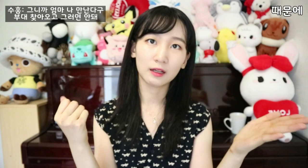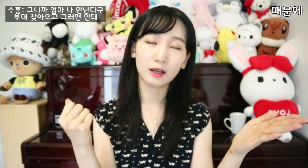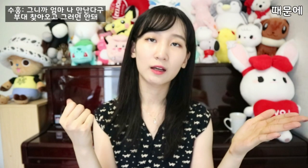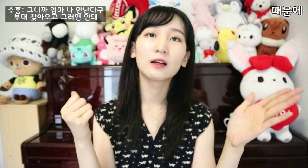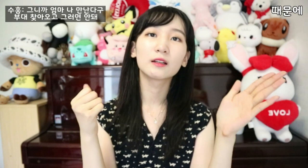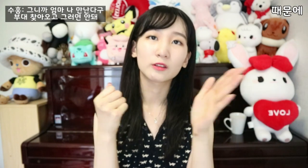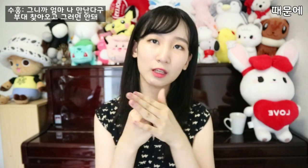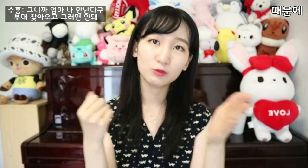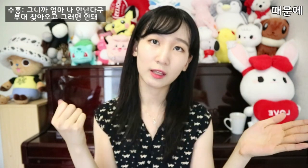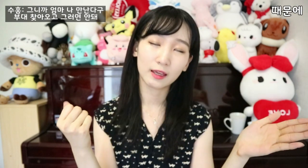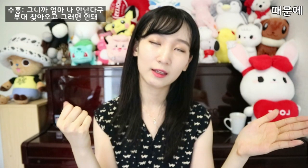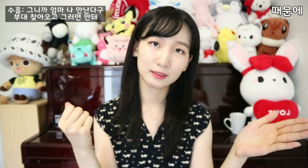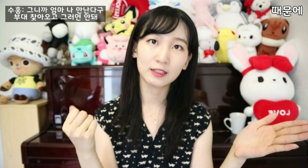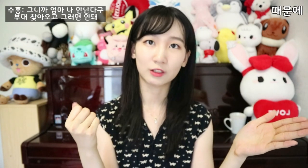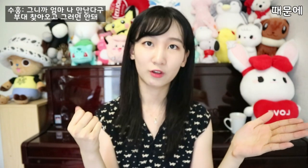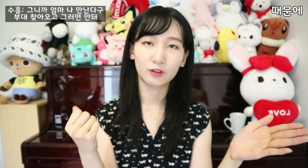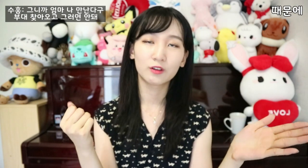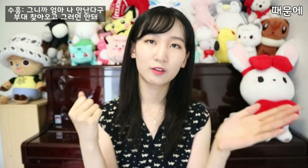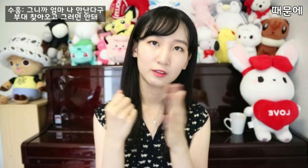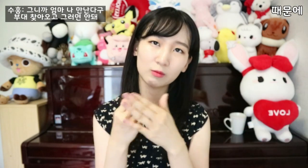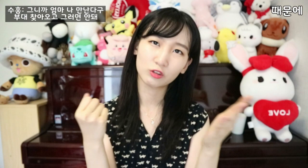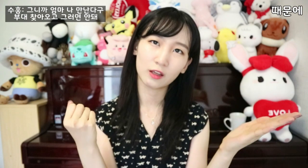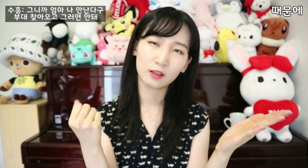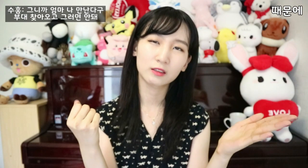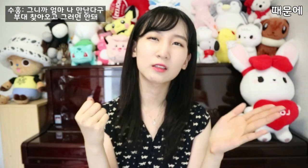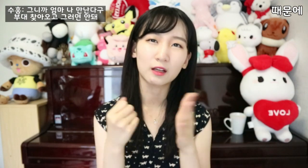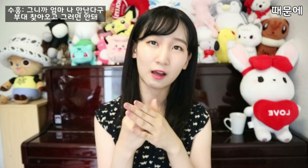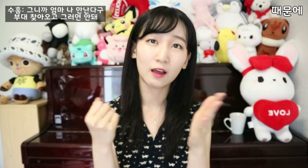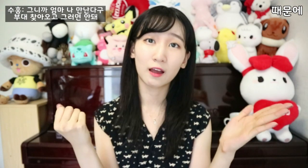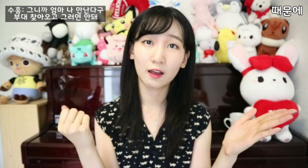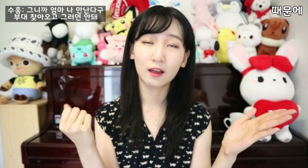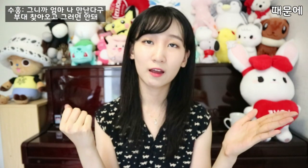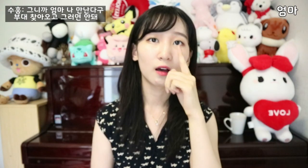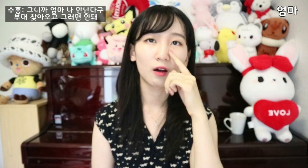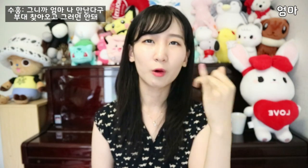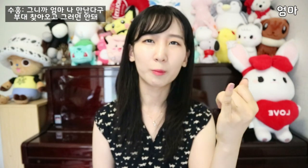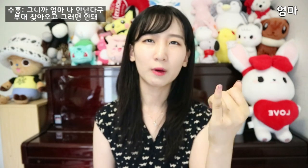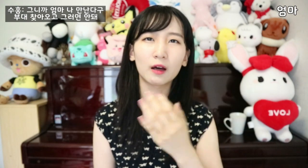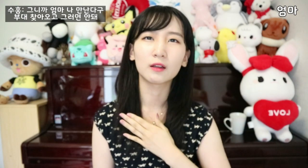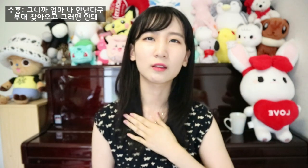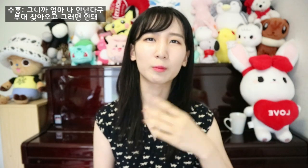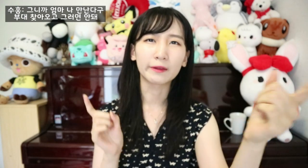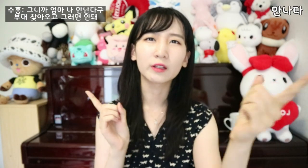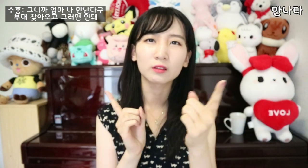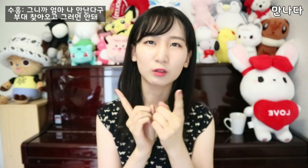그니까 때문에. 그래서 때문에. 그니까 엄마 나